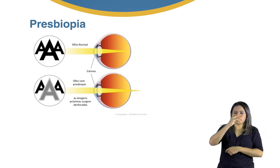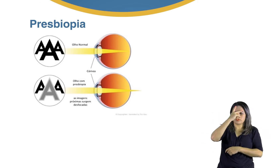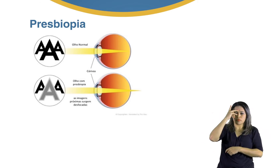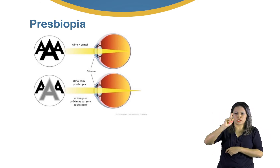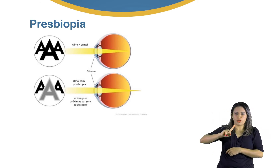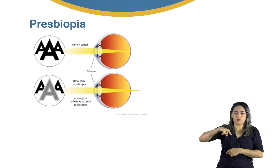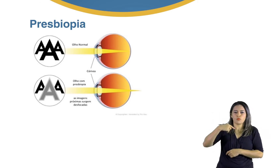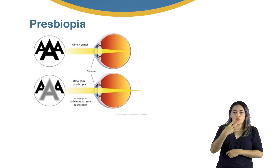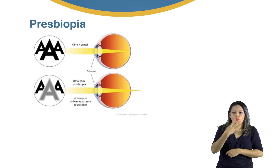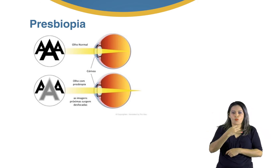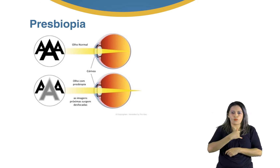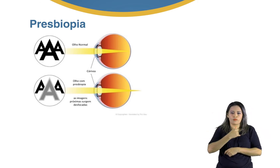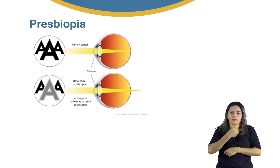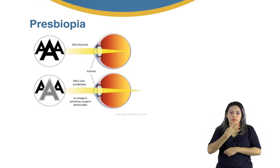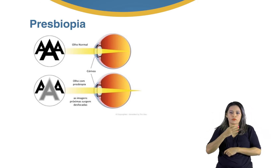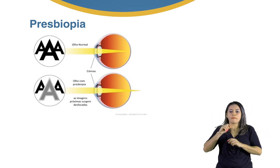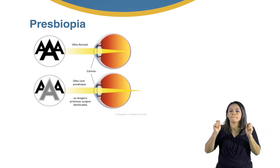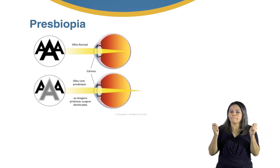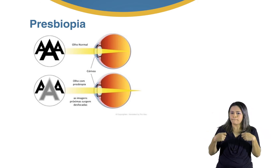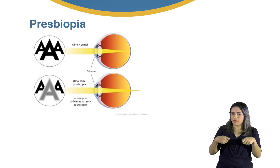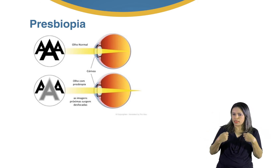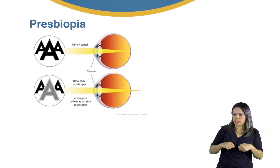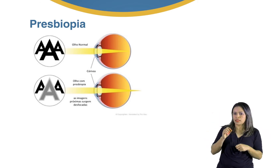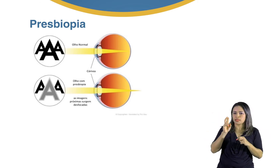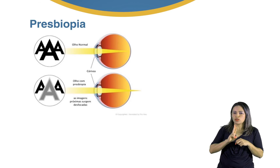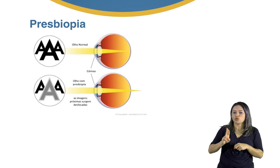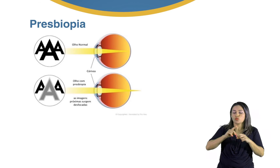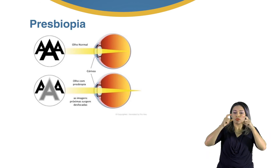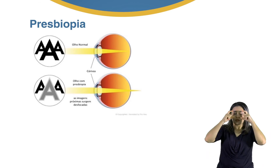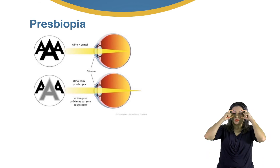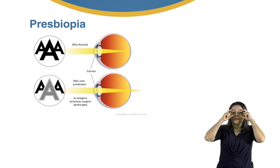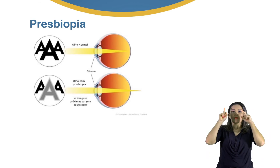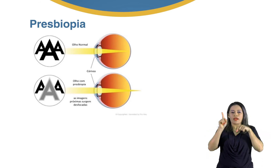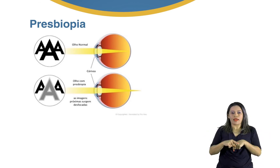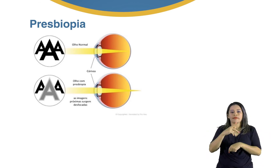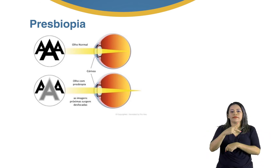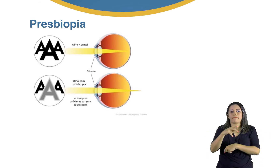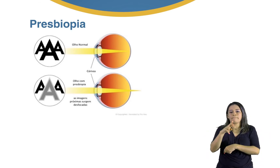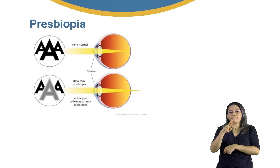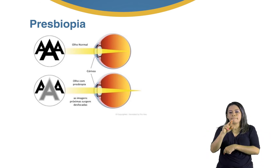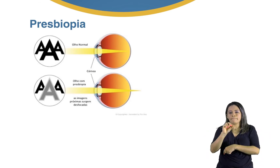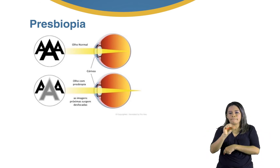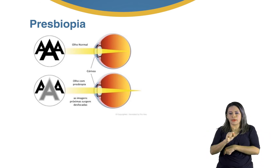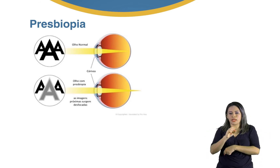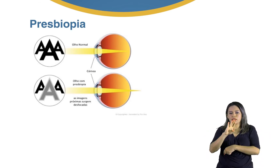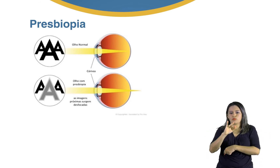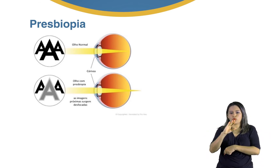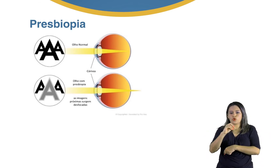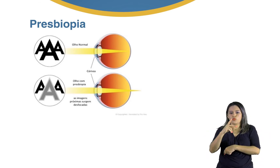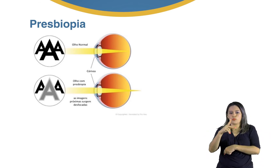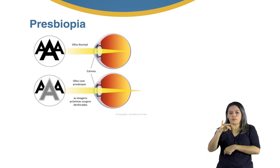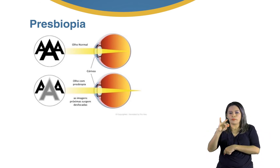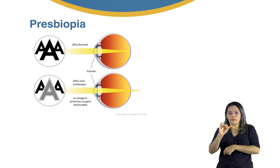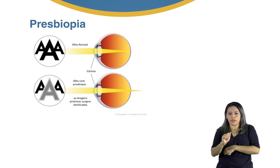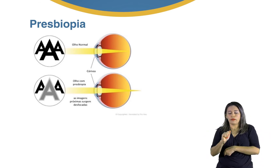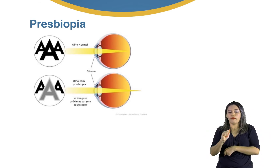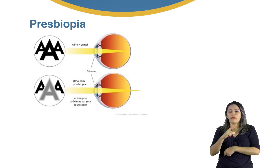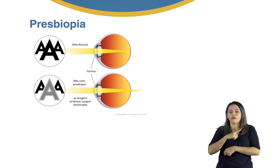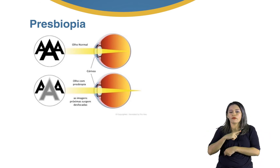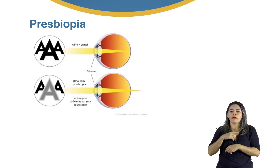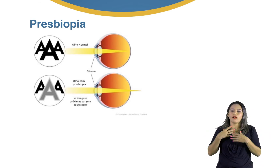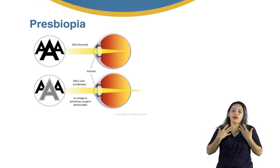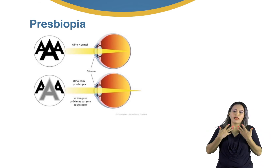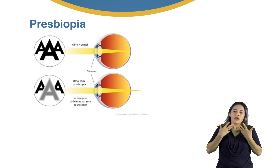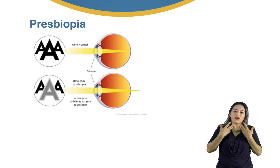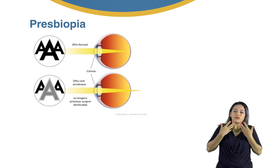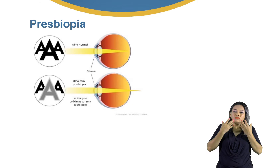dos 40 anos, ela precisa usar óculos. Por quê? Essa presbiopia, ela vai ocorrer o quê? É um